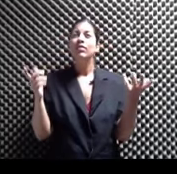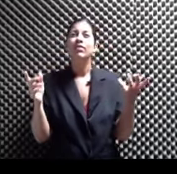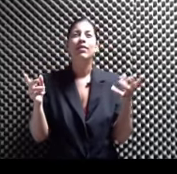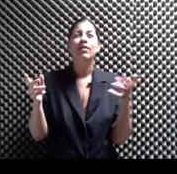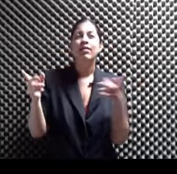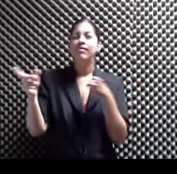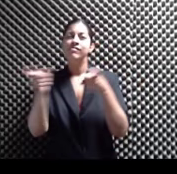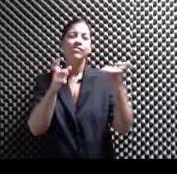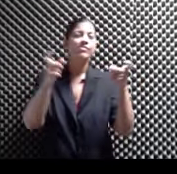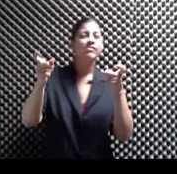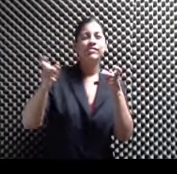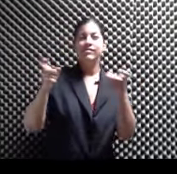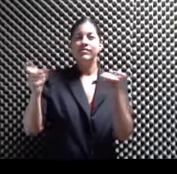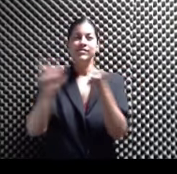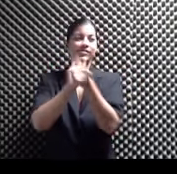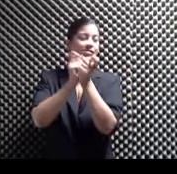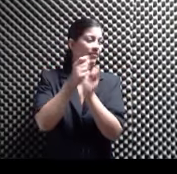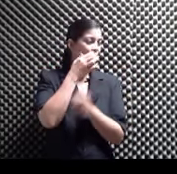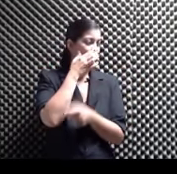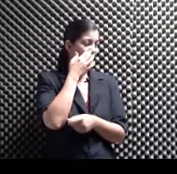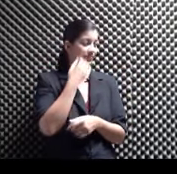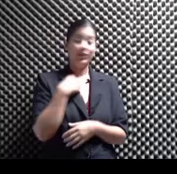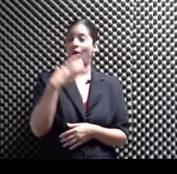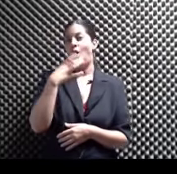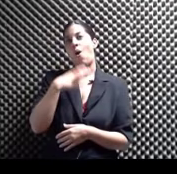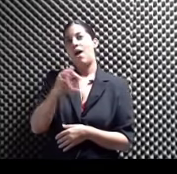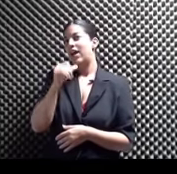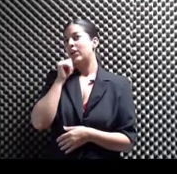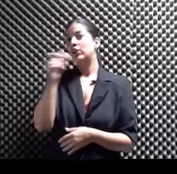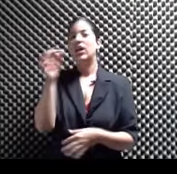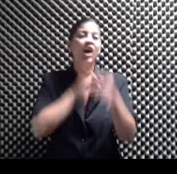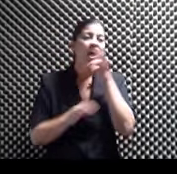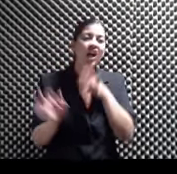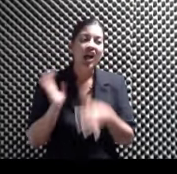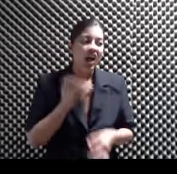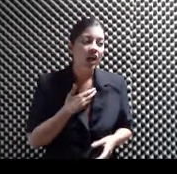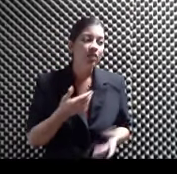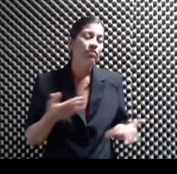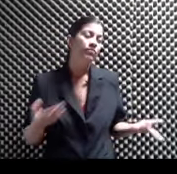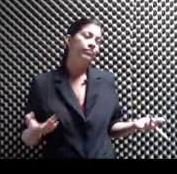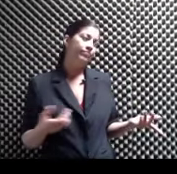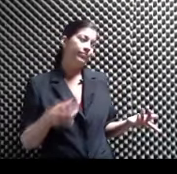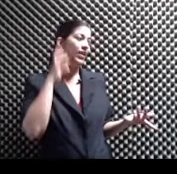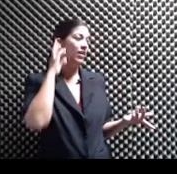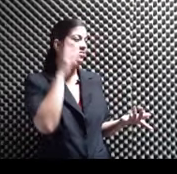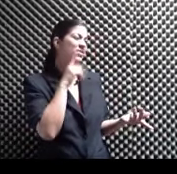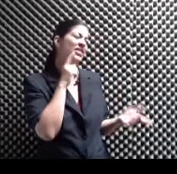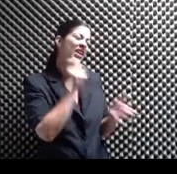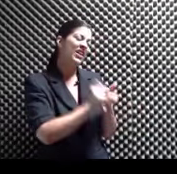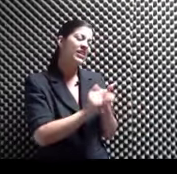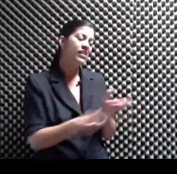Porque ellos me dan un montón. Ay, pues yo espero que no te hayas decepcionado. Para nada. Porque tú vienes la parte de reescribir.